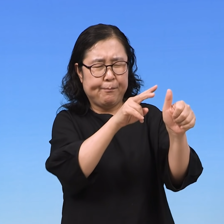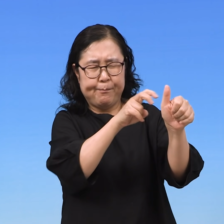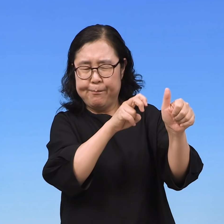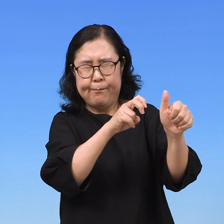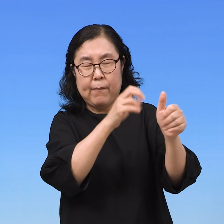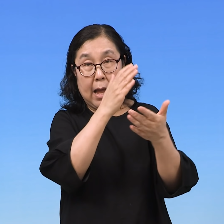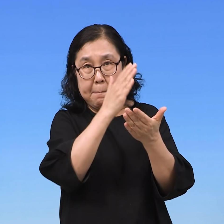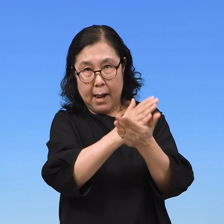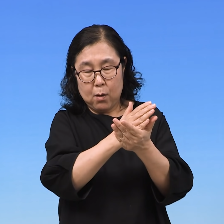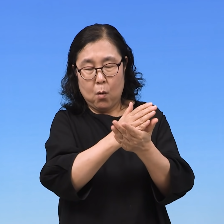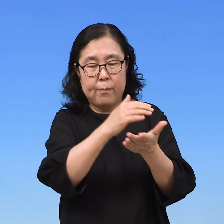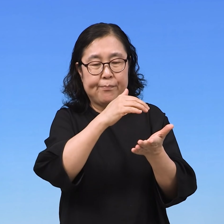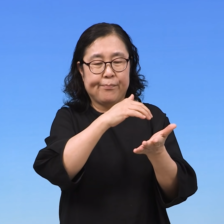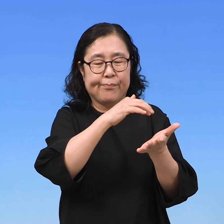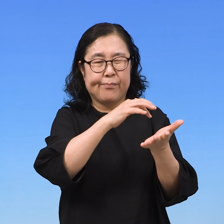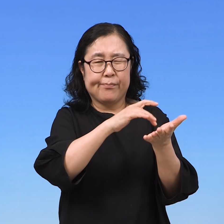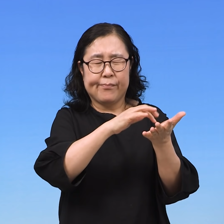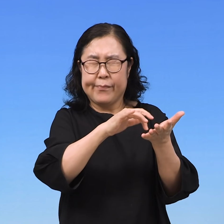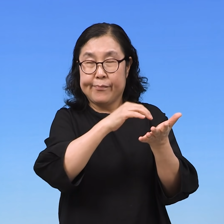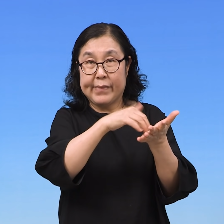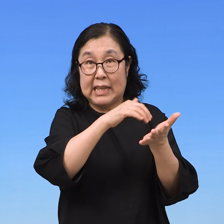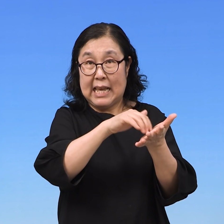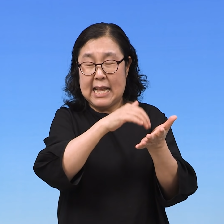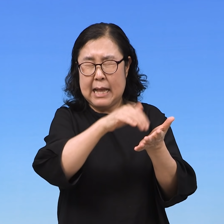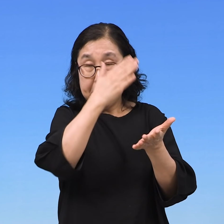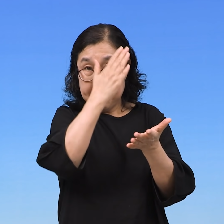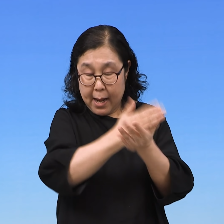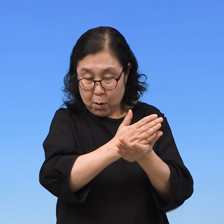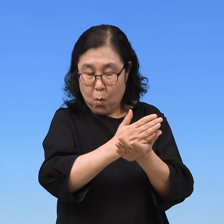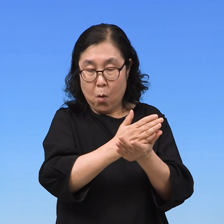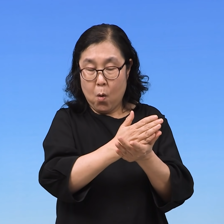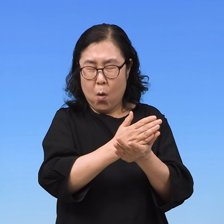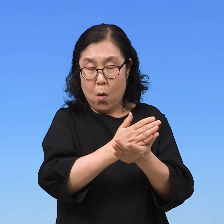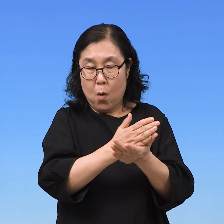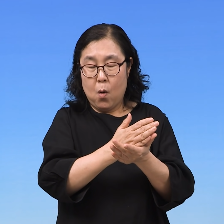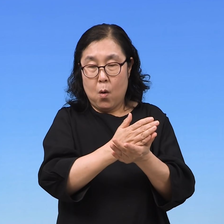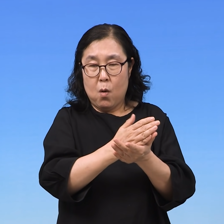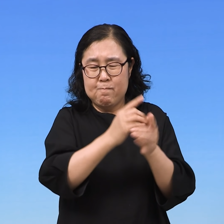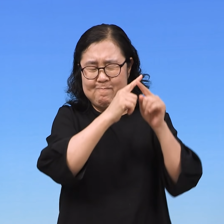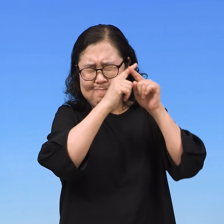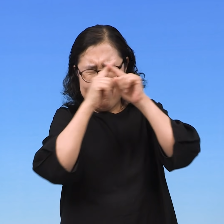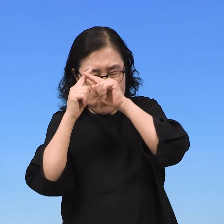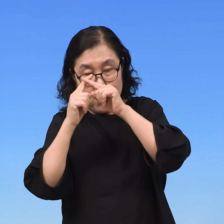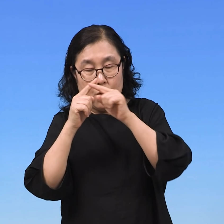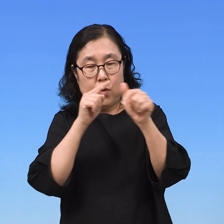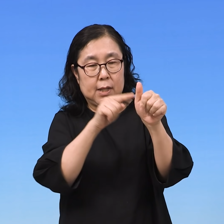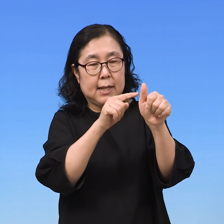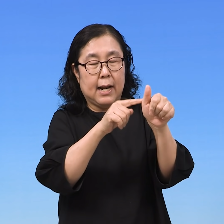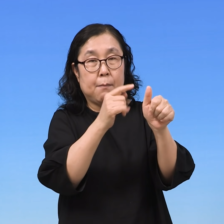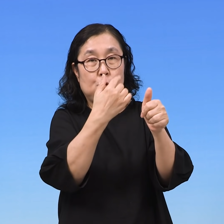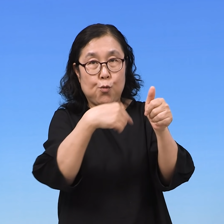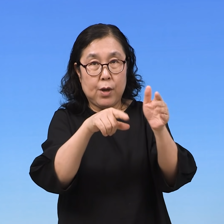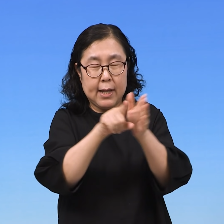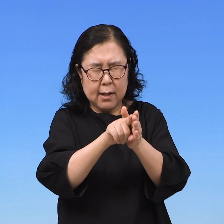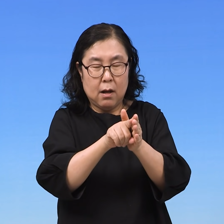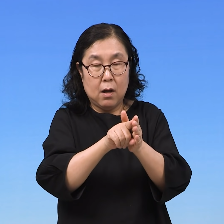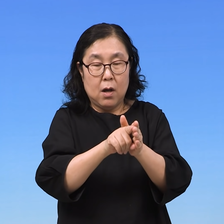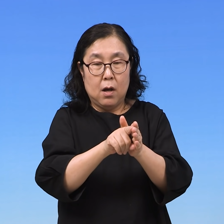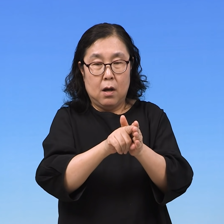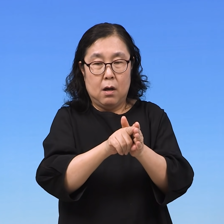계산하지 않고 무모할 정도로 달려들어 그를 건져내는 사람, 이게 복의 사람이라기, 복의 사람.